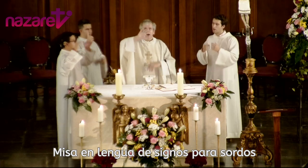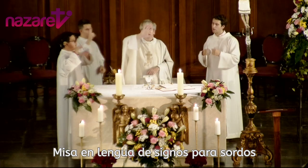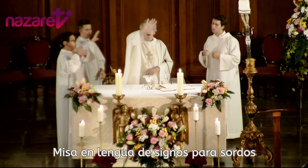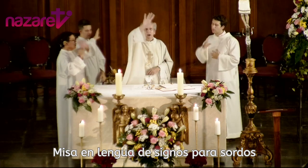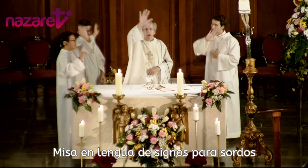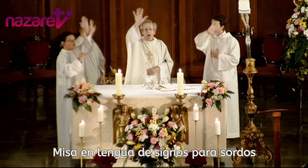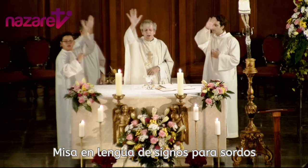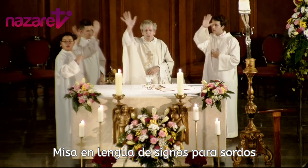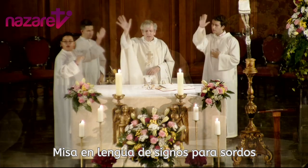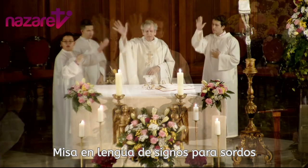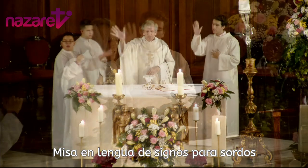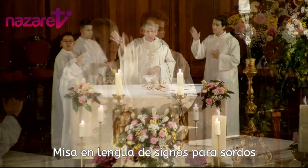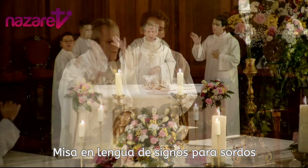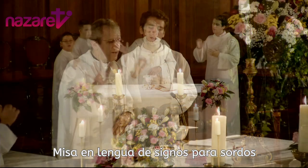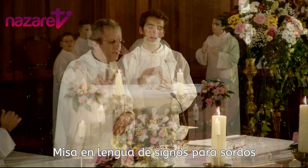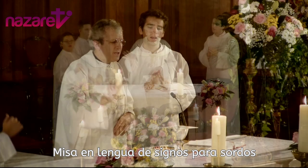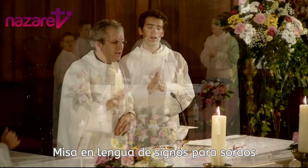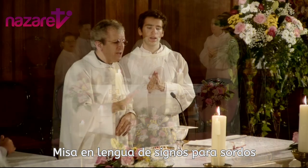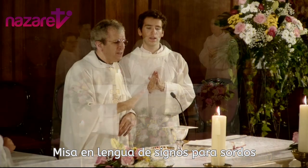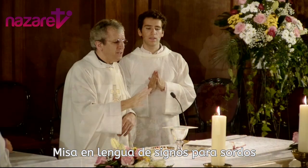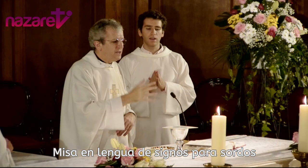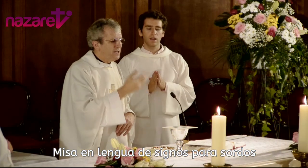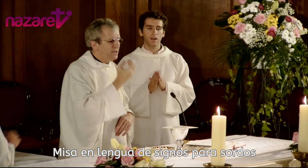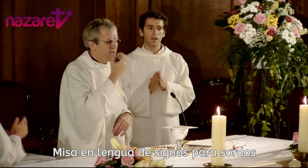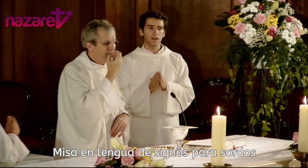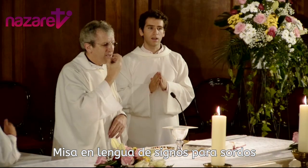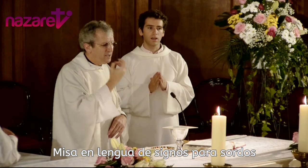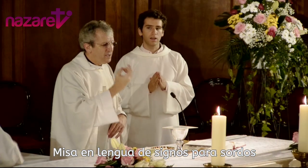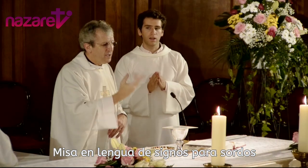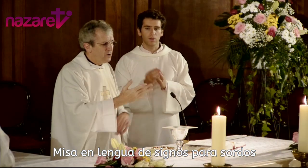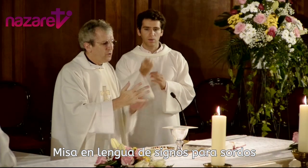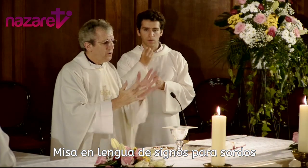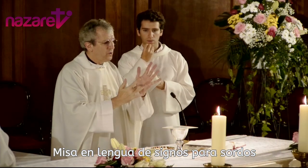hosanna, en el cielo.